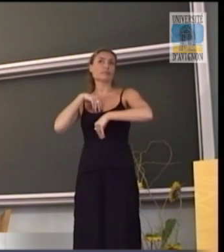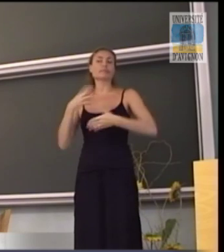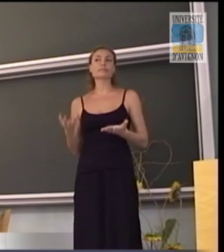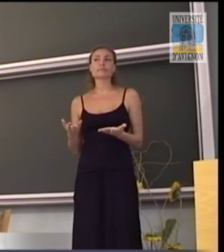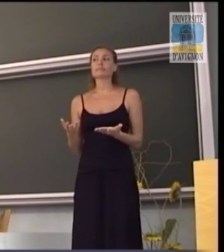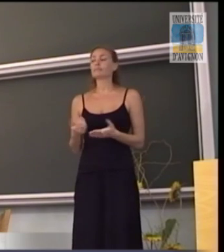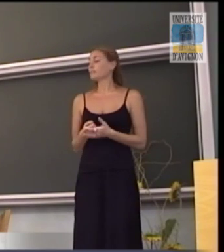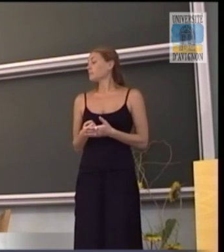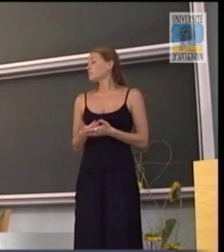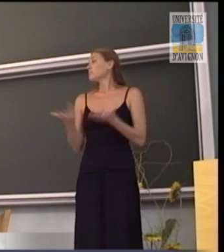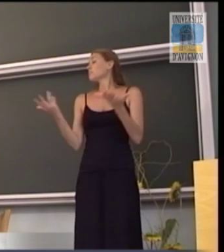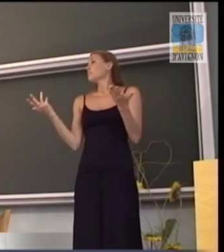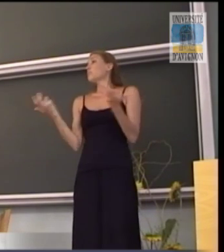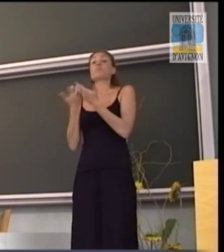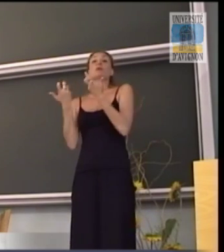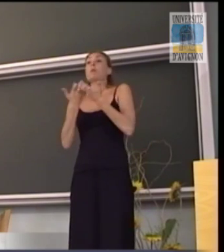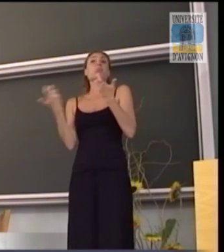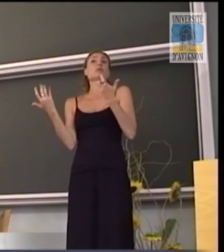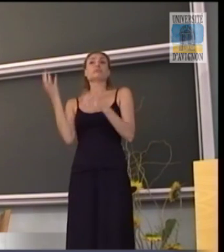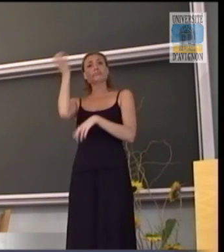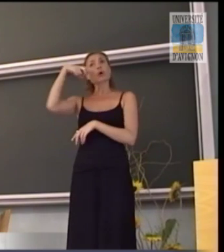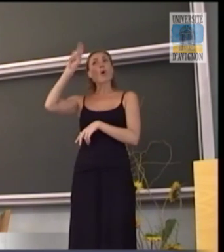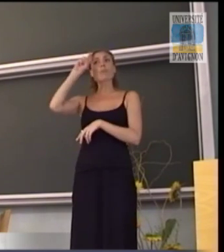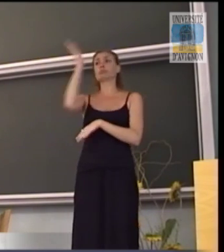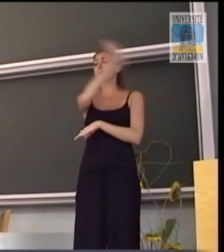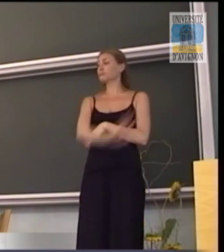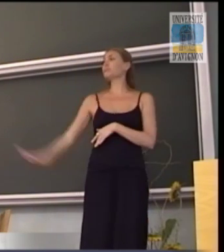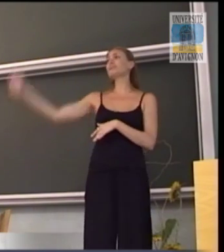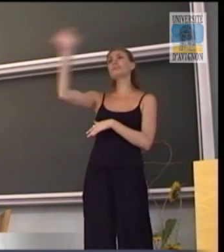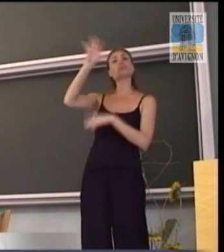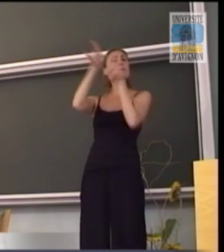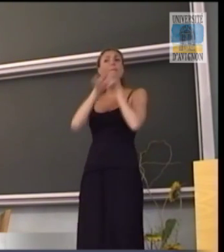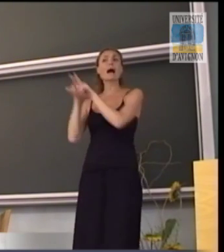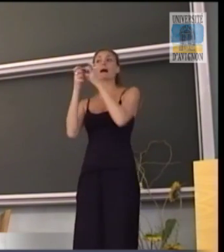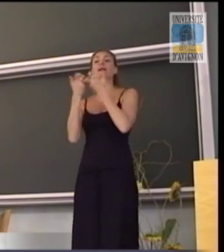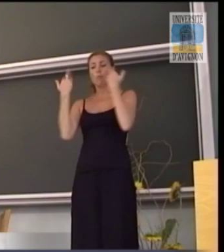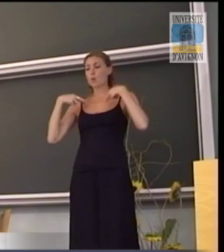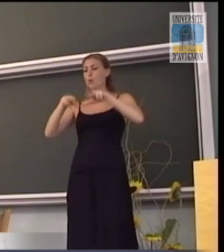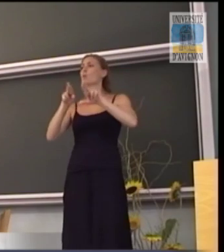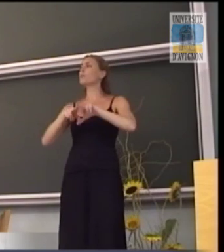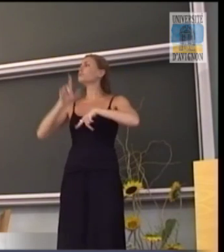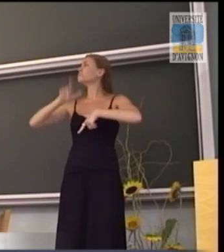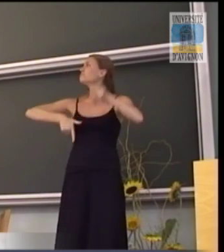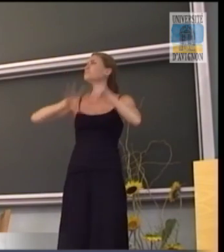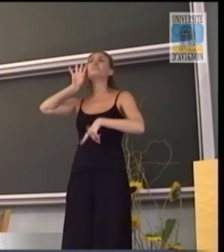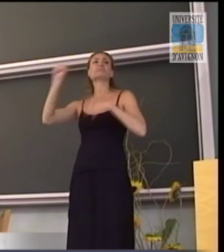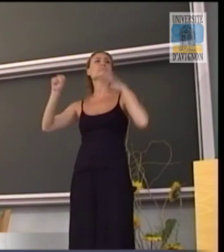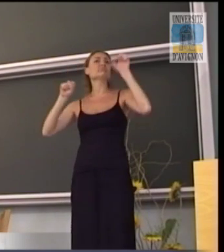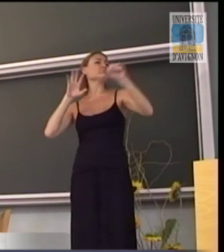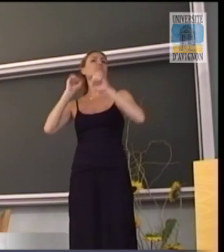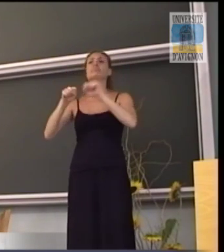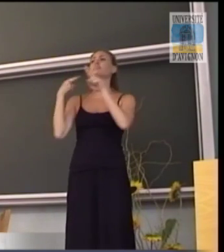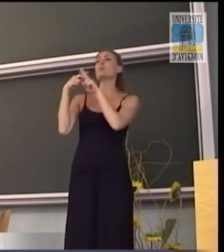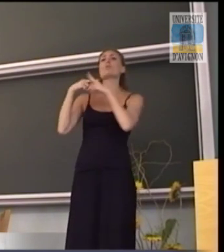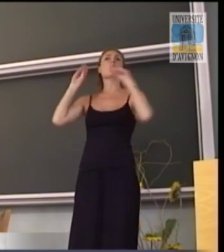toutes les rues, n'importe quel pays d'Europe, vous avez les mêmes enseignes commerciales, vous avez les mêmes référents